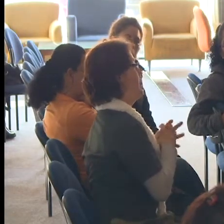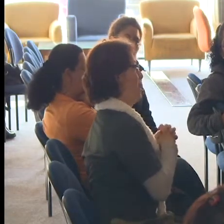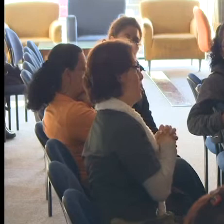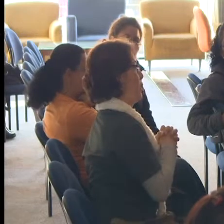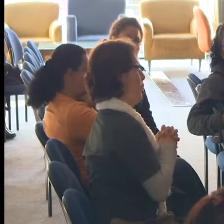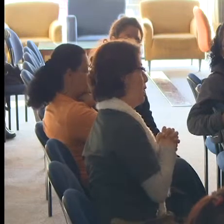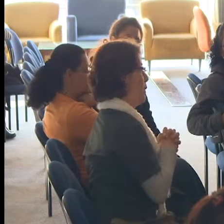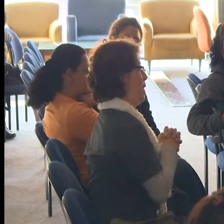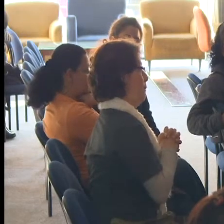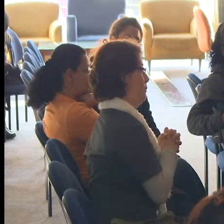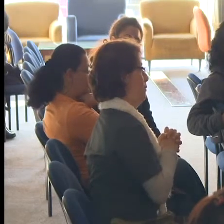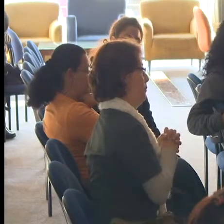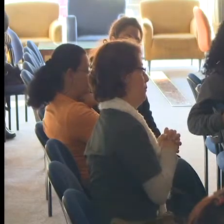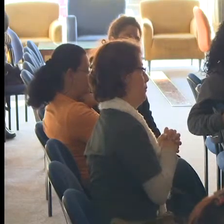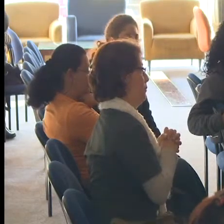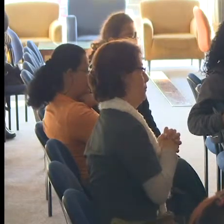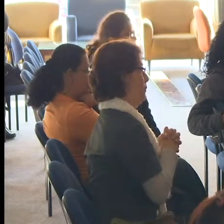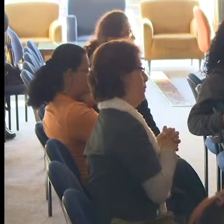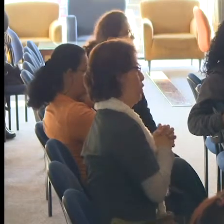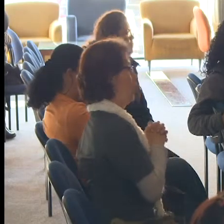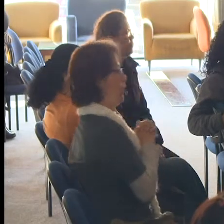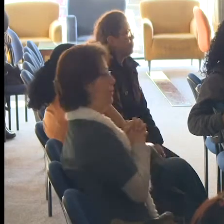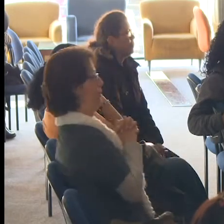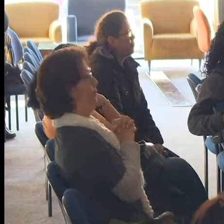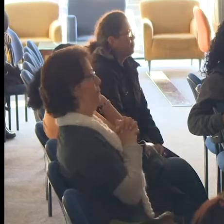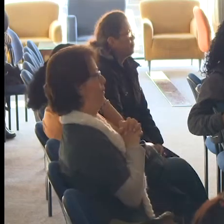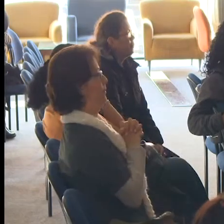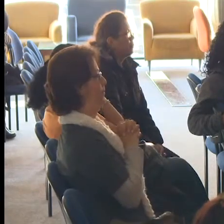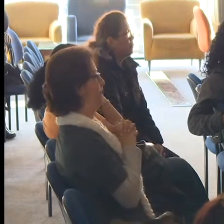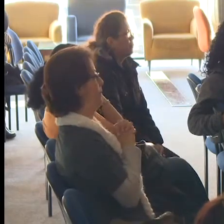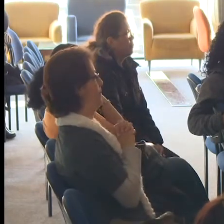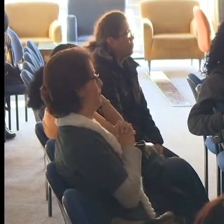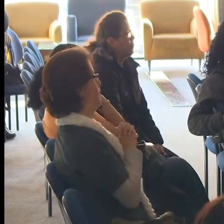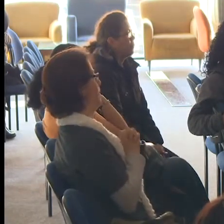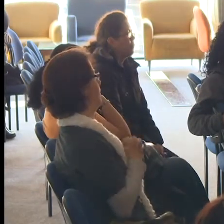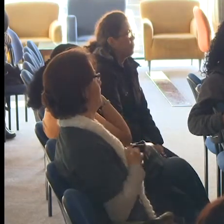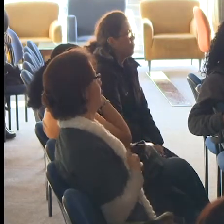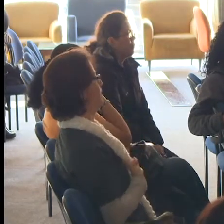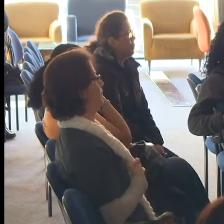oralidad y discriminación auditiva. Todo eso.